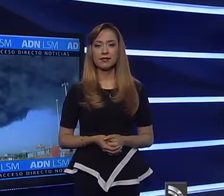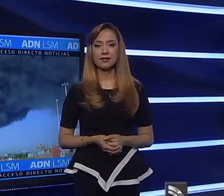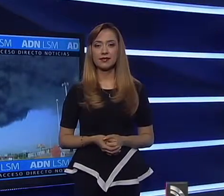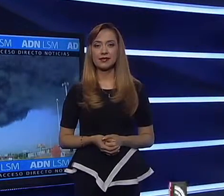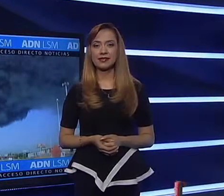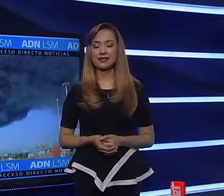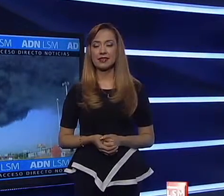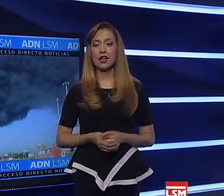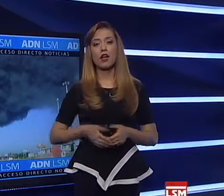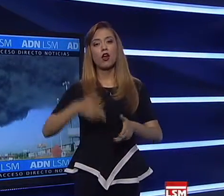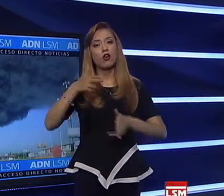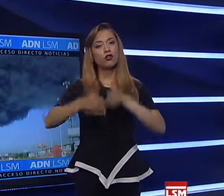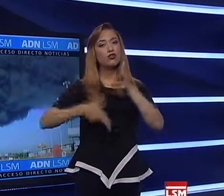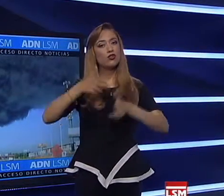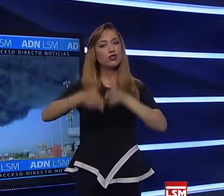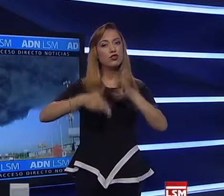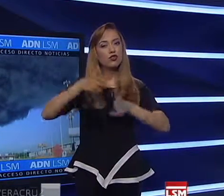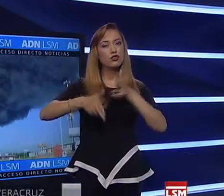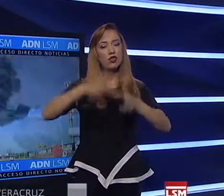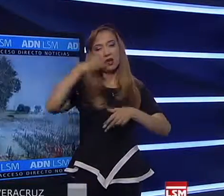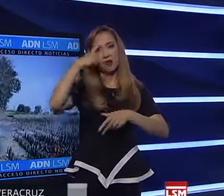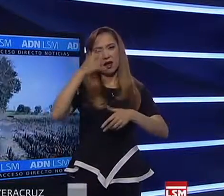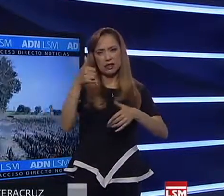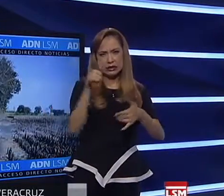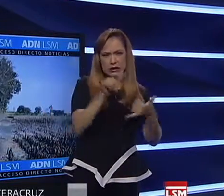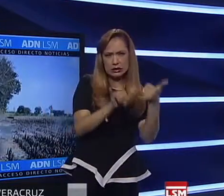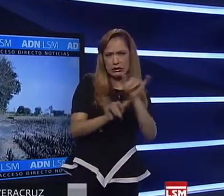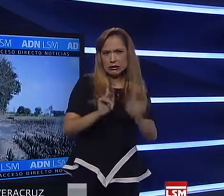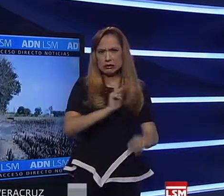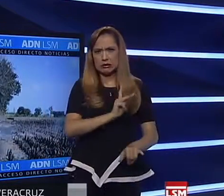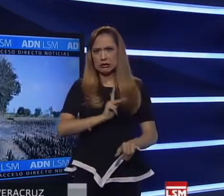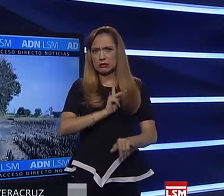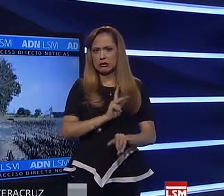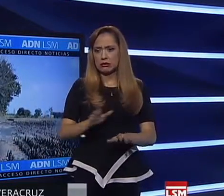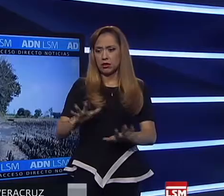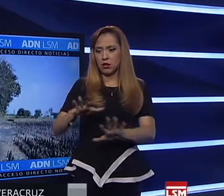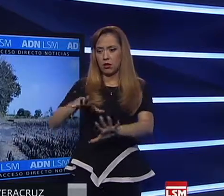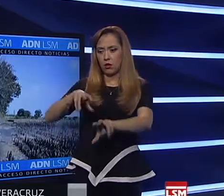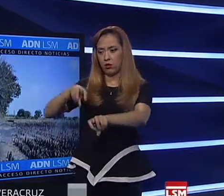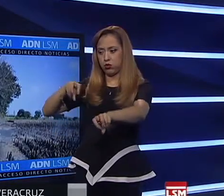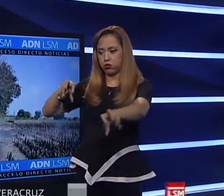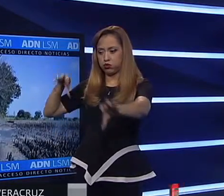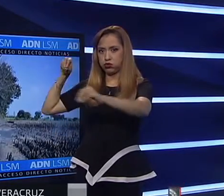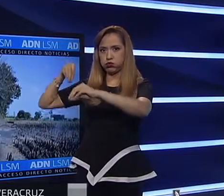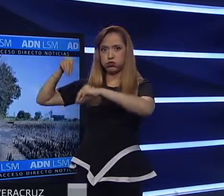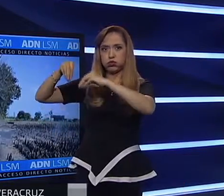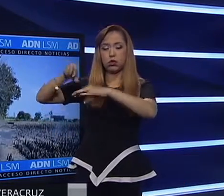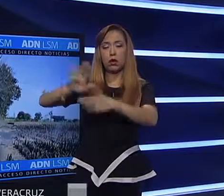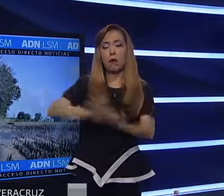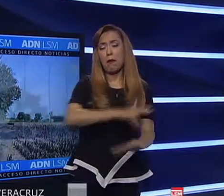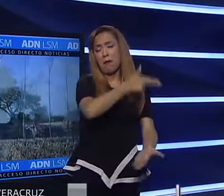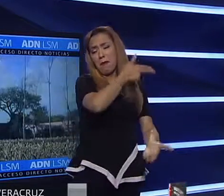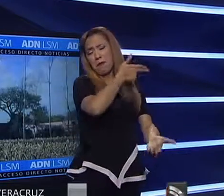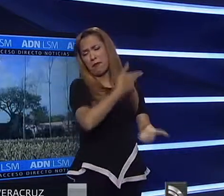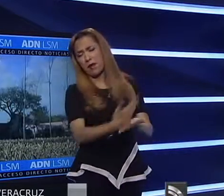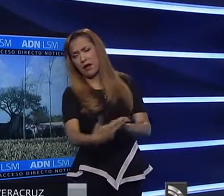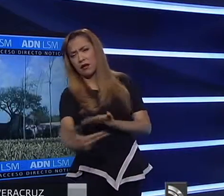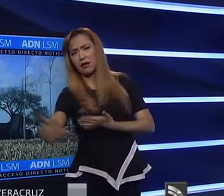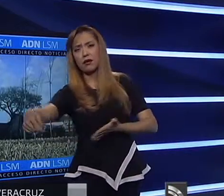Un tren que transportaba productos químicos se descarriló en el municipio de José Azueta, en Veracruz, ocasionando la explosión